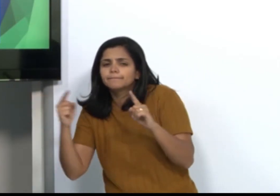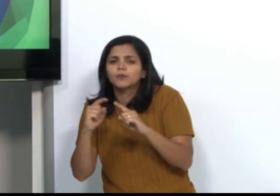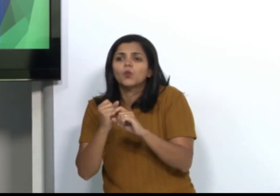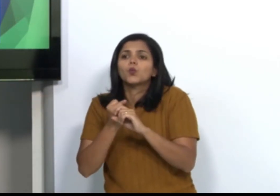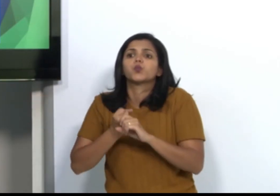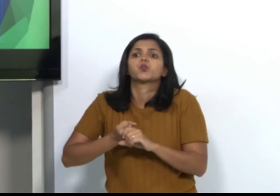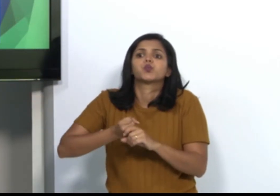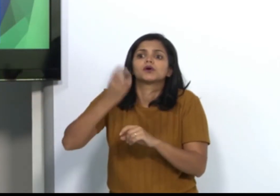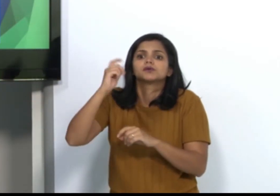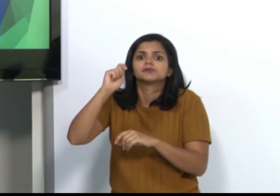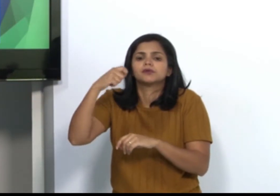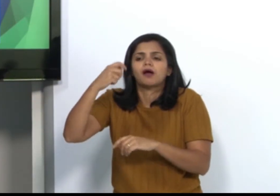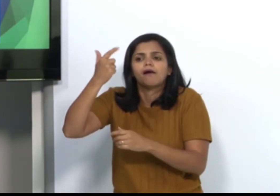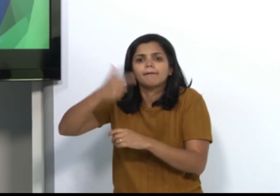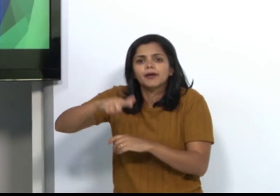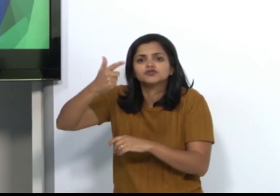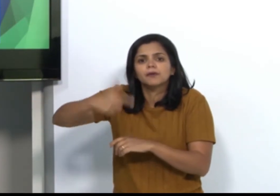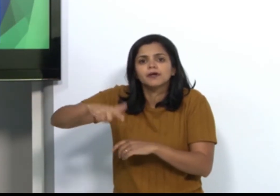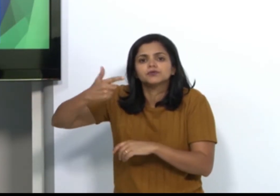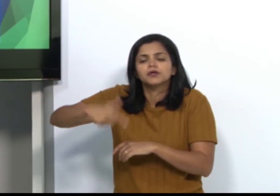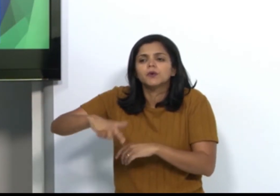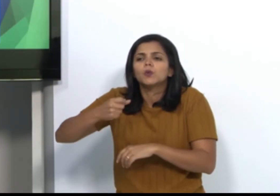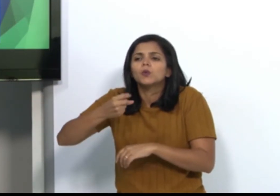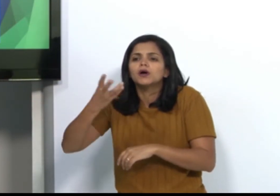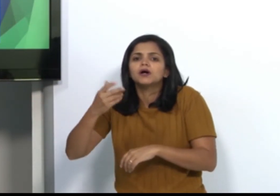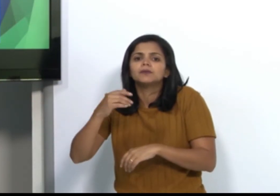vocabulário, qual mão utilizada.